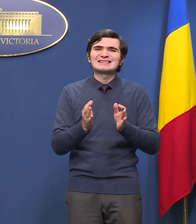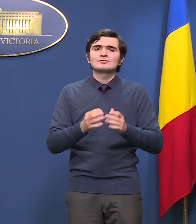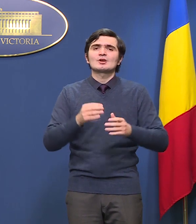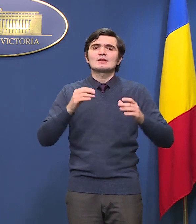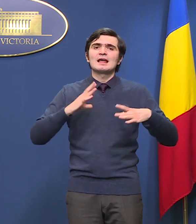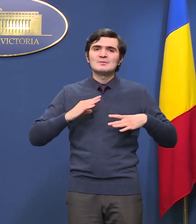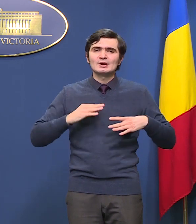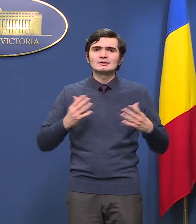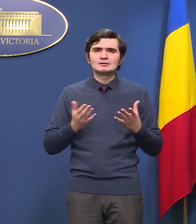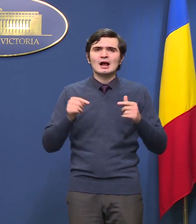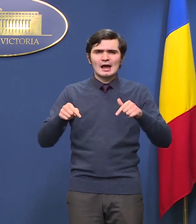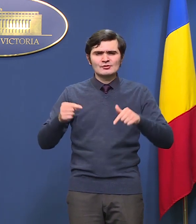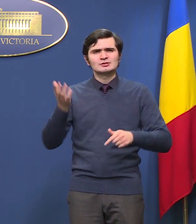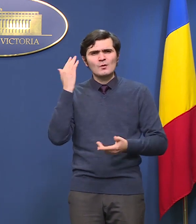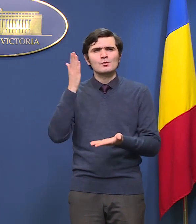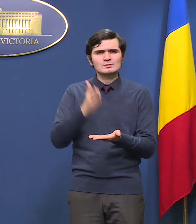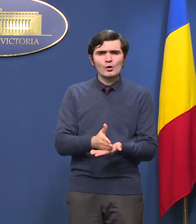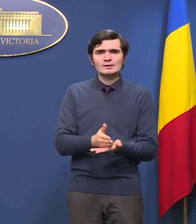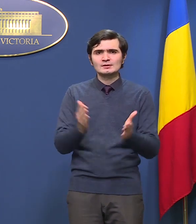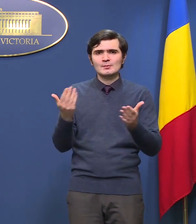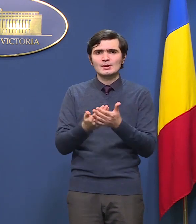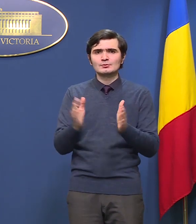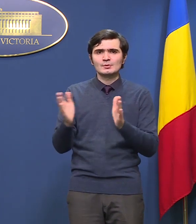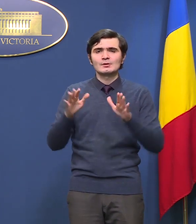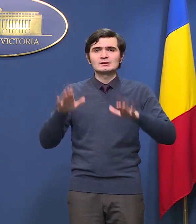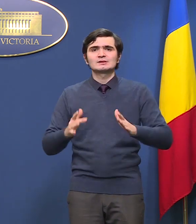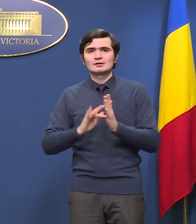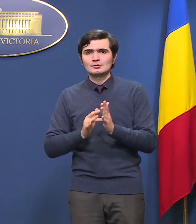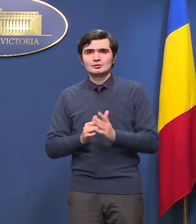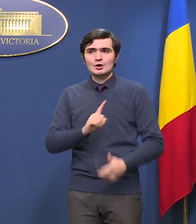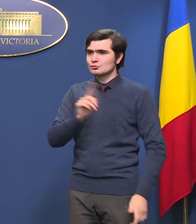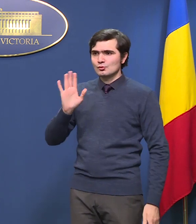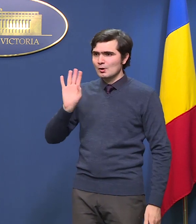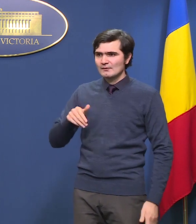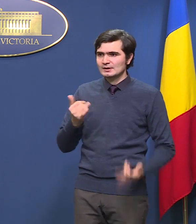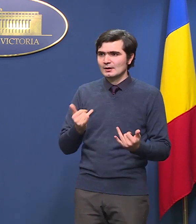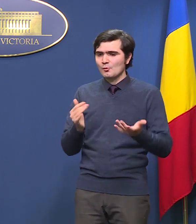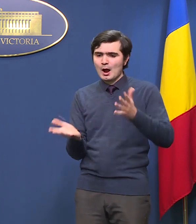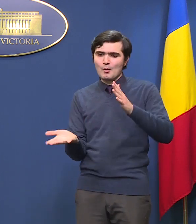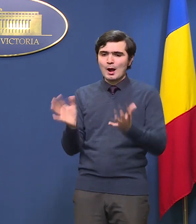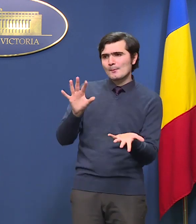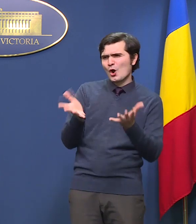decise în perioada stării de urgență. Nu există deocamdată o estimare, înțelegem.